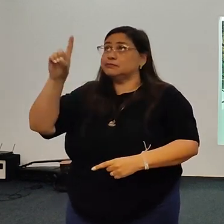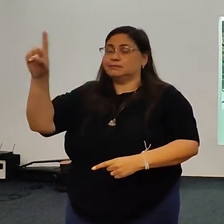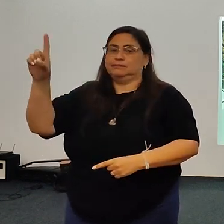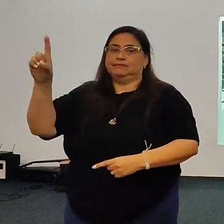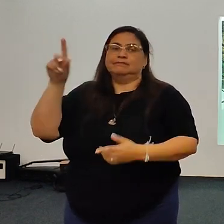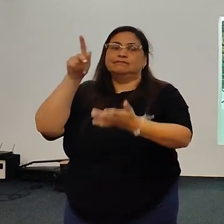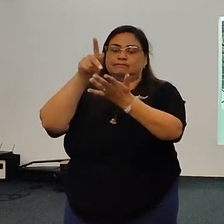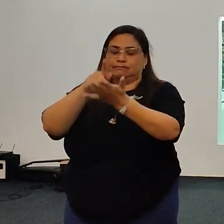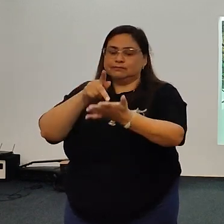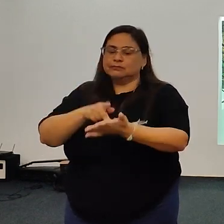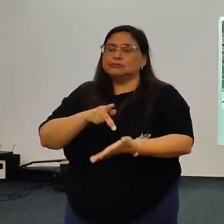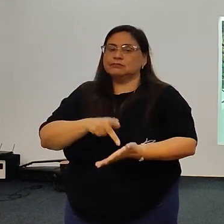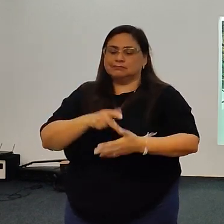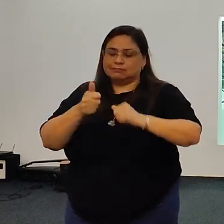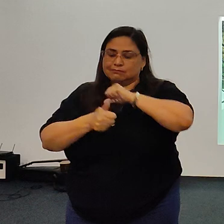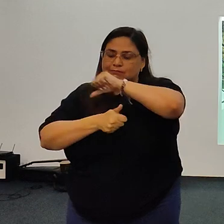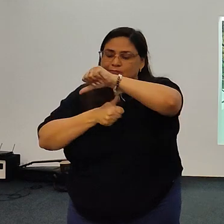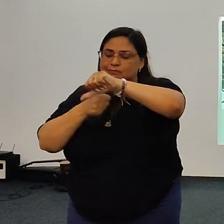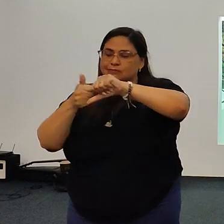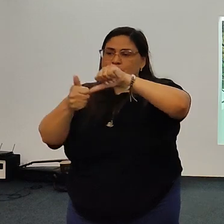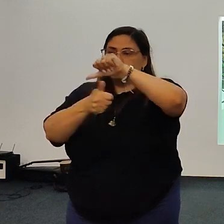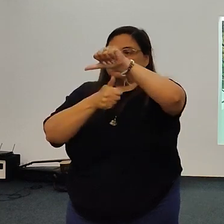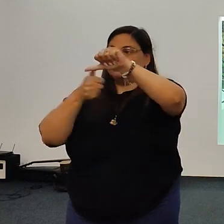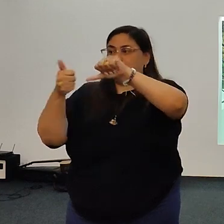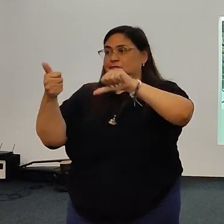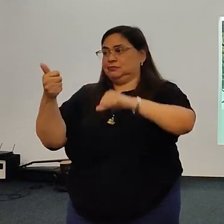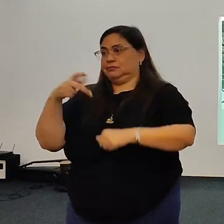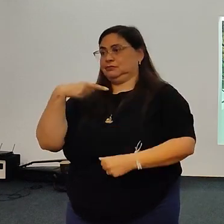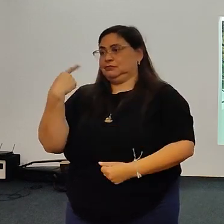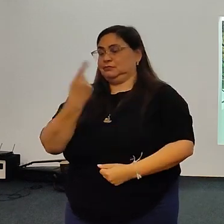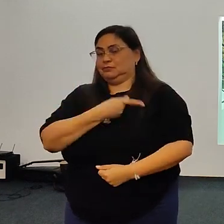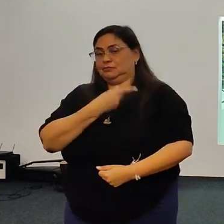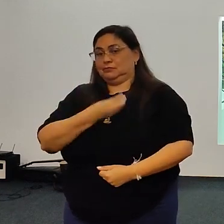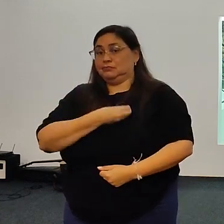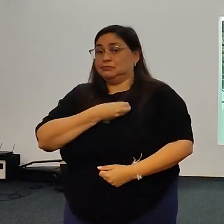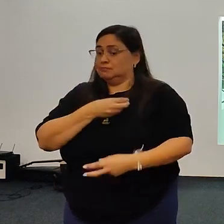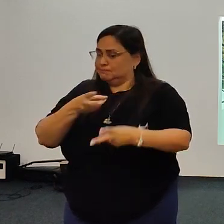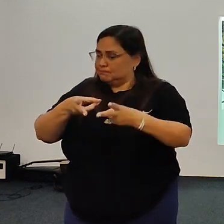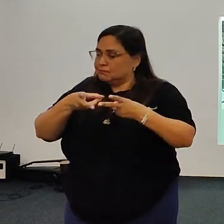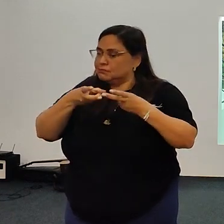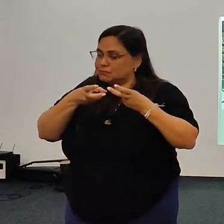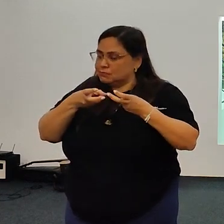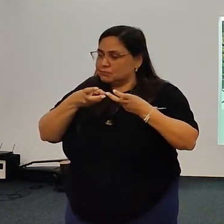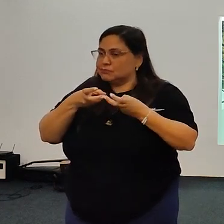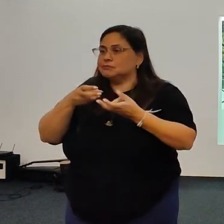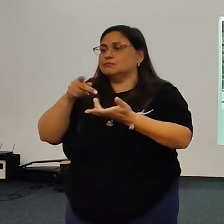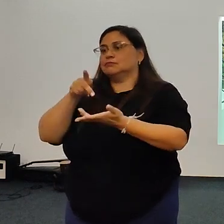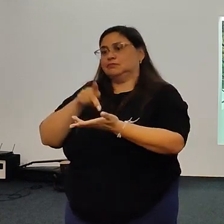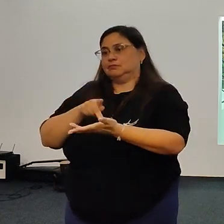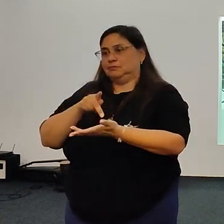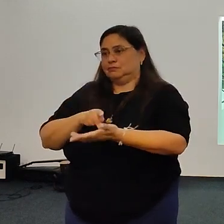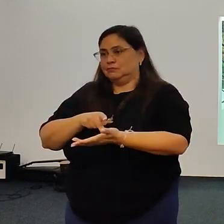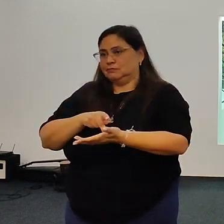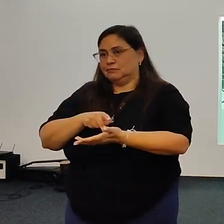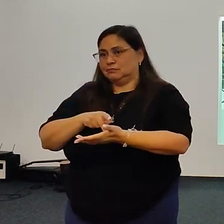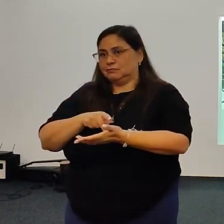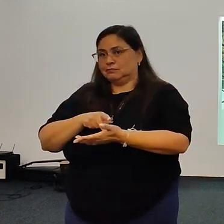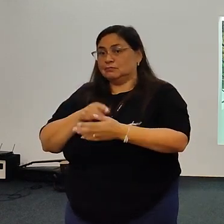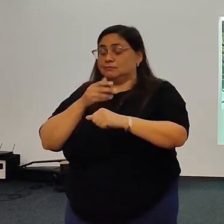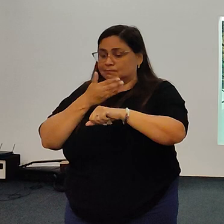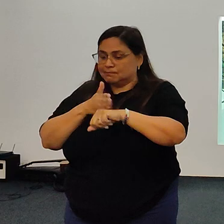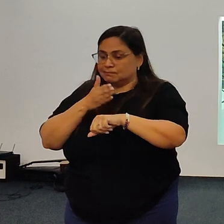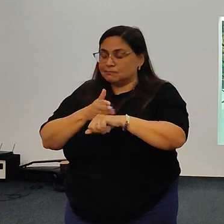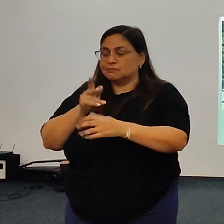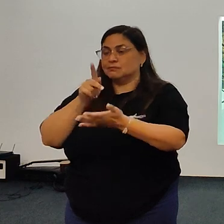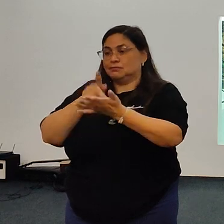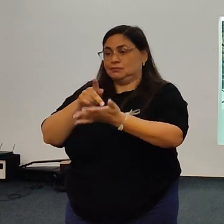é real e ela transforma a nossa vida, se nós ouvirmos e colocarmos em prática.